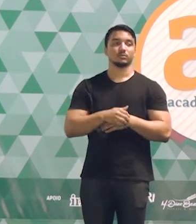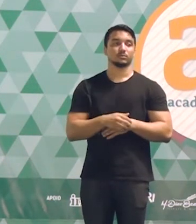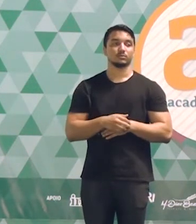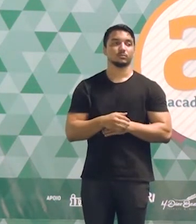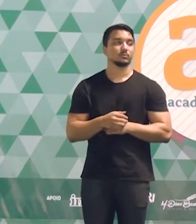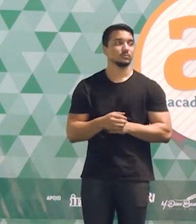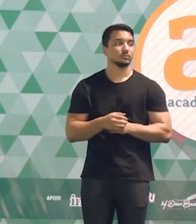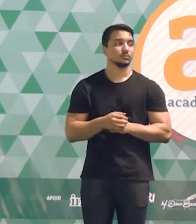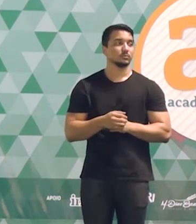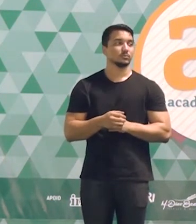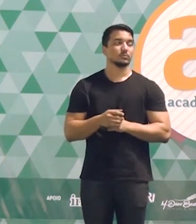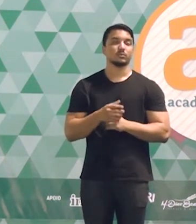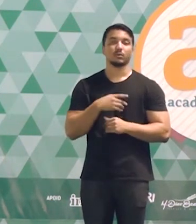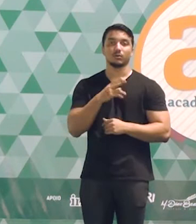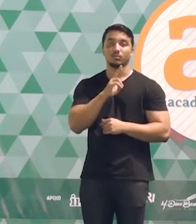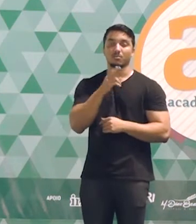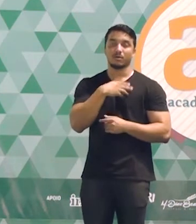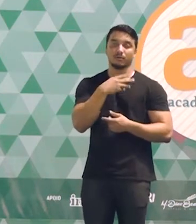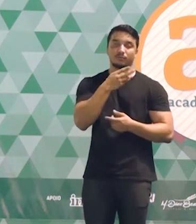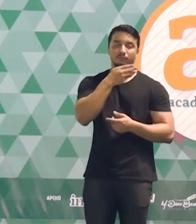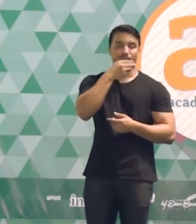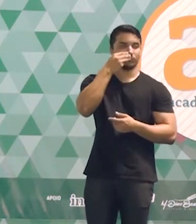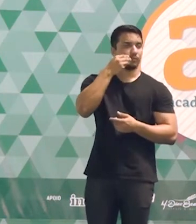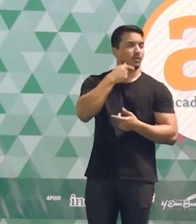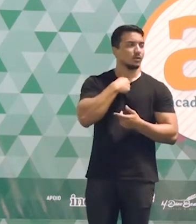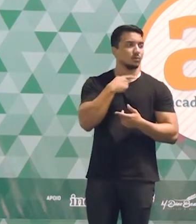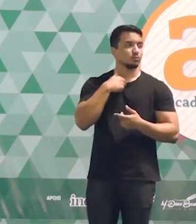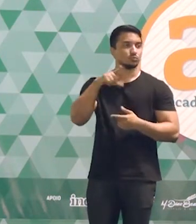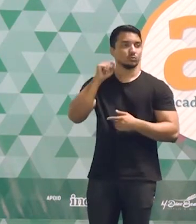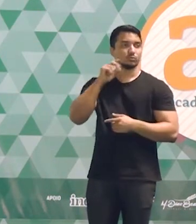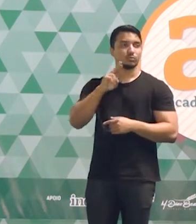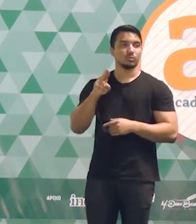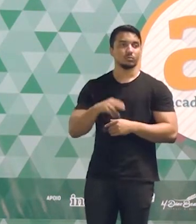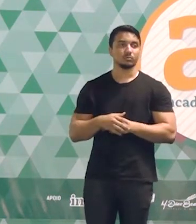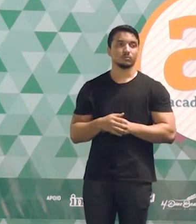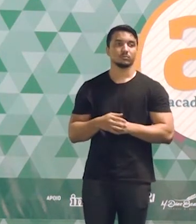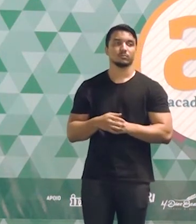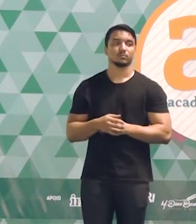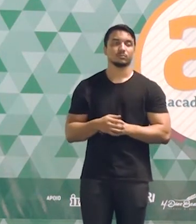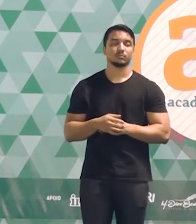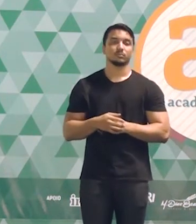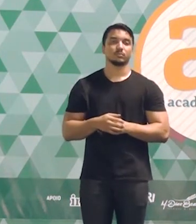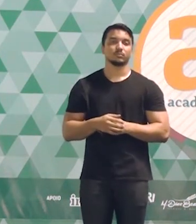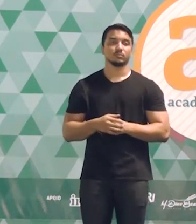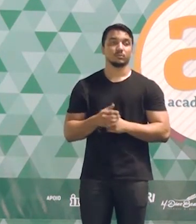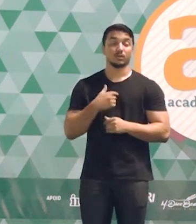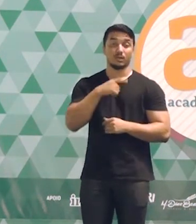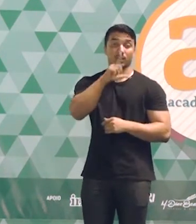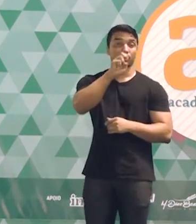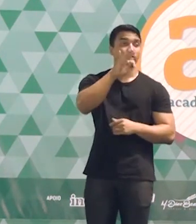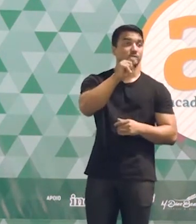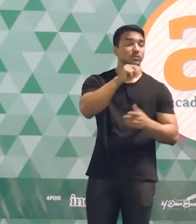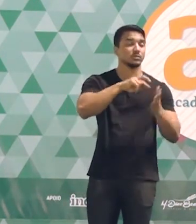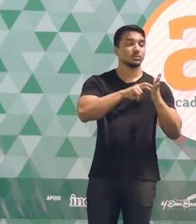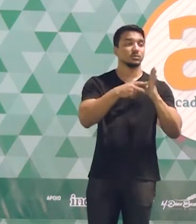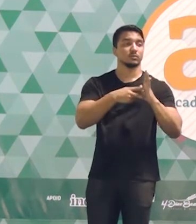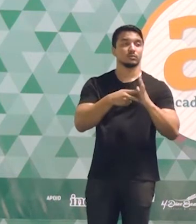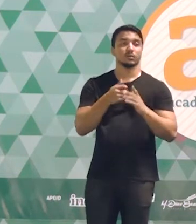Letícia, que é o nome da minha afilhada, né? Que eu que escolhi. Eu que escolhi. Porque a Letícia quer